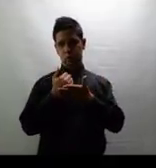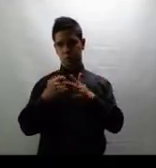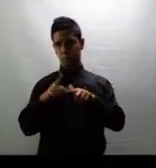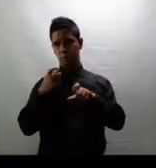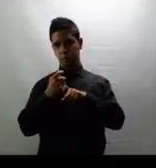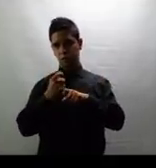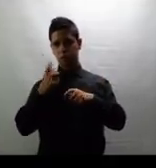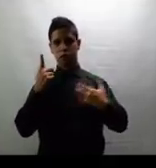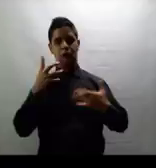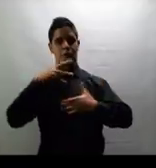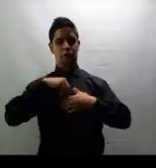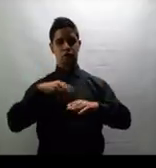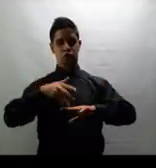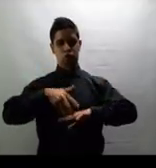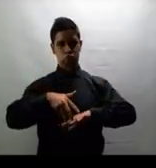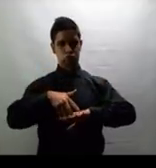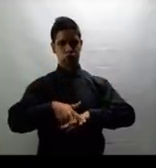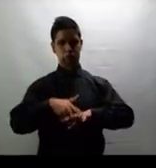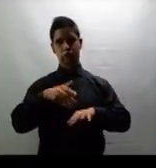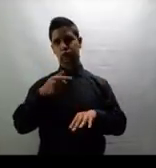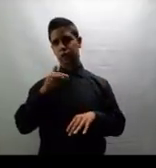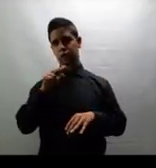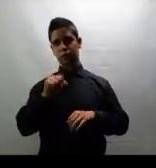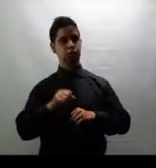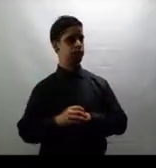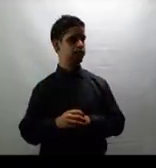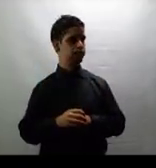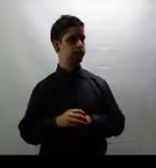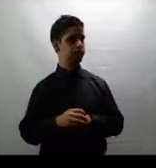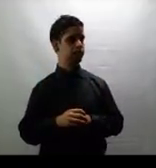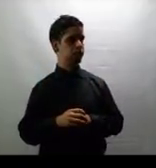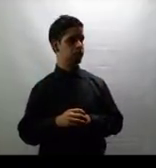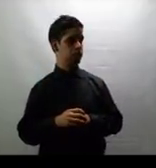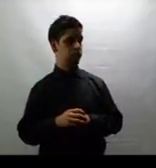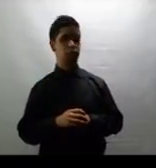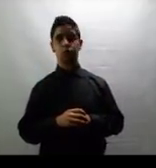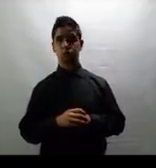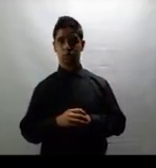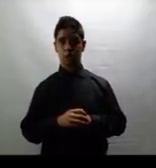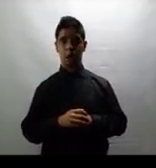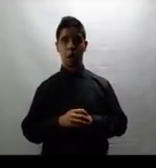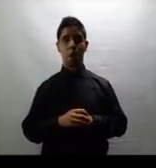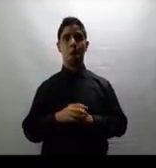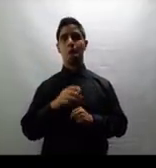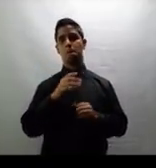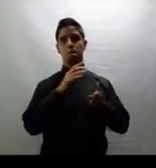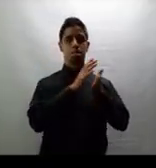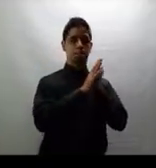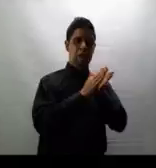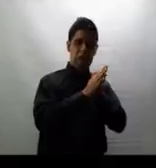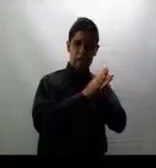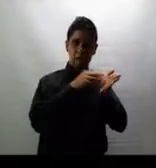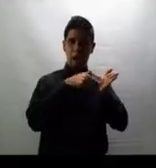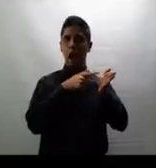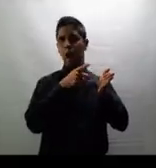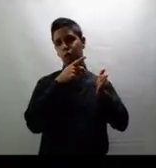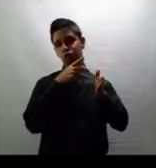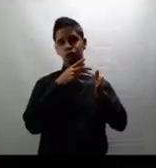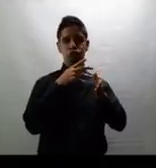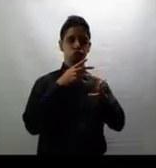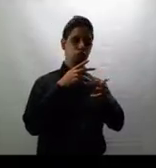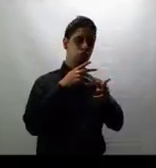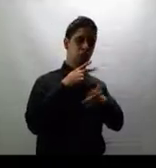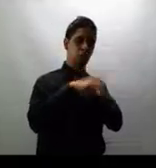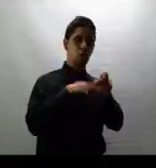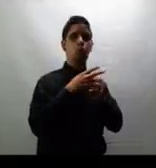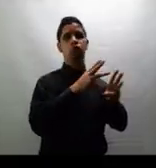sangre en nuestro enemigo pero hay otro género agárrame por aquí porque ahora vamos con